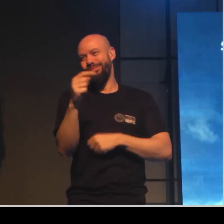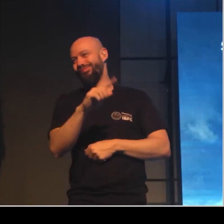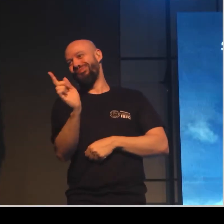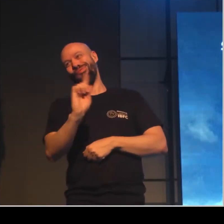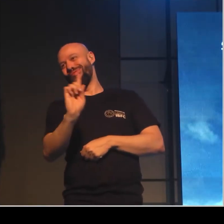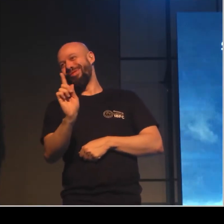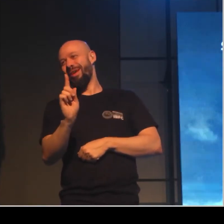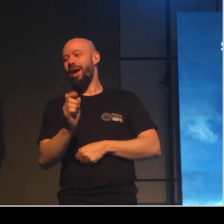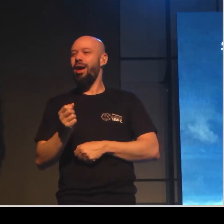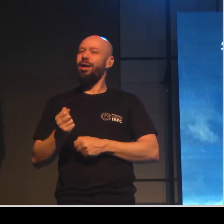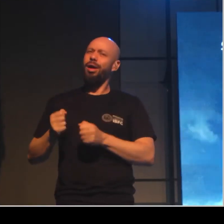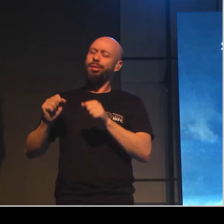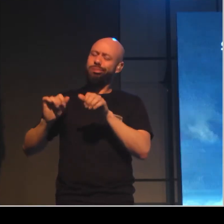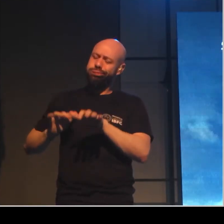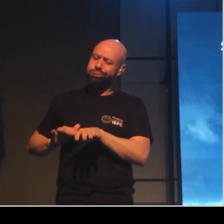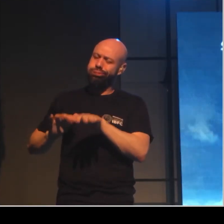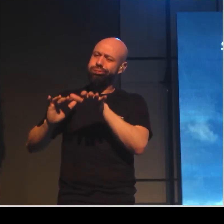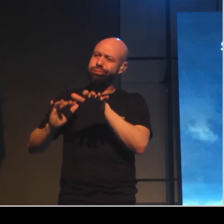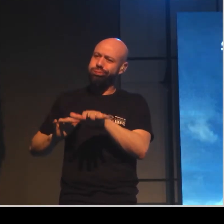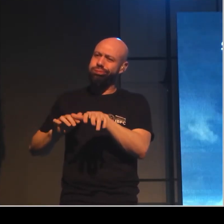Foi algo demorado, caro.